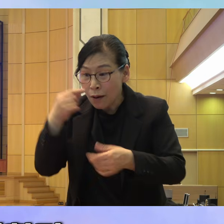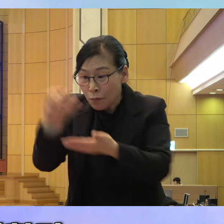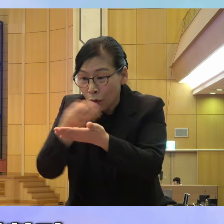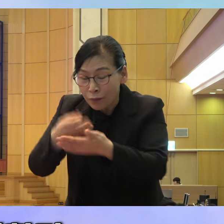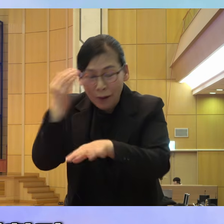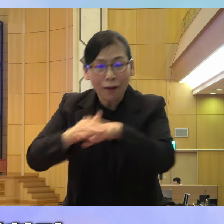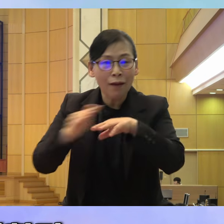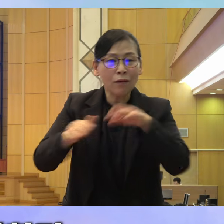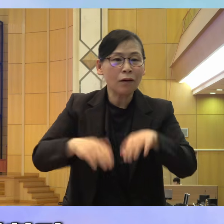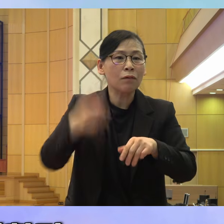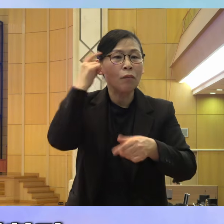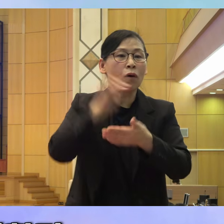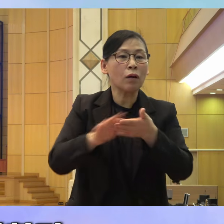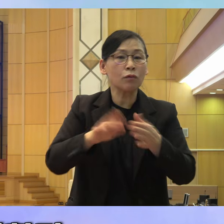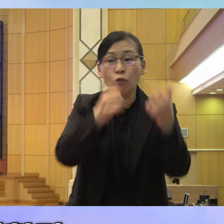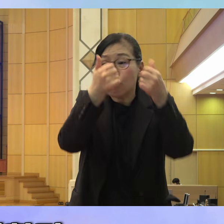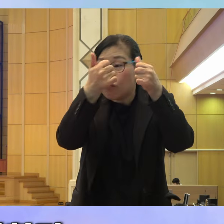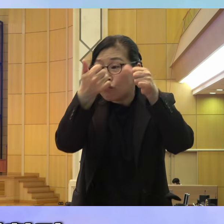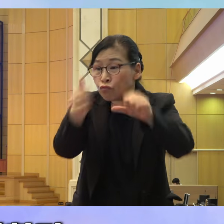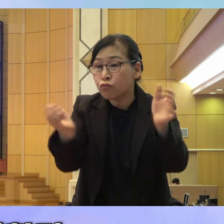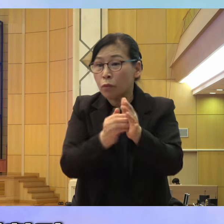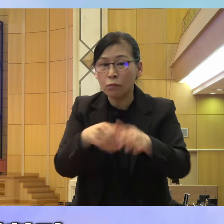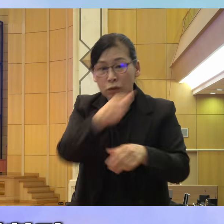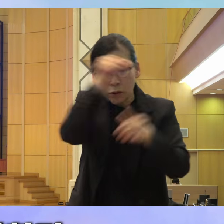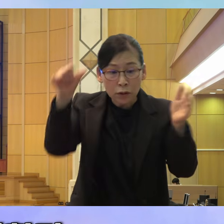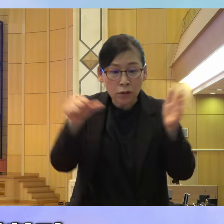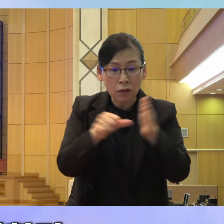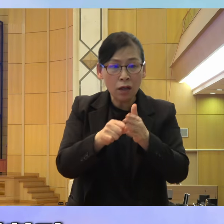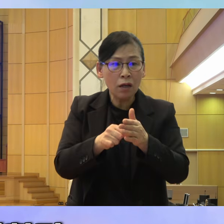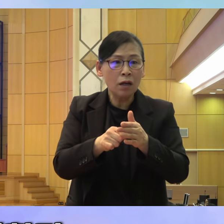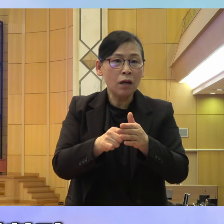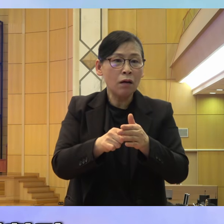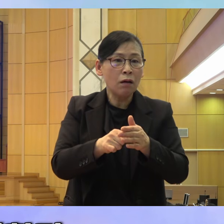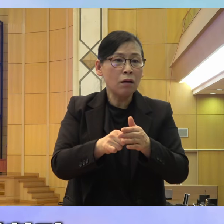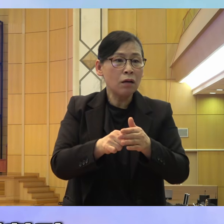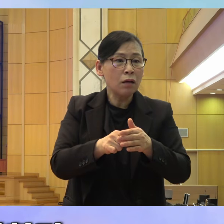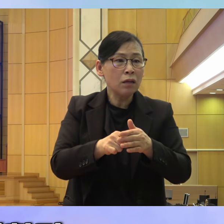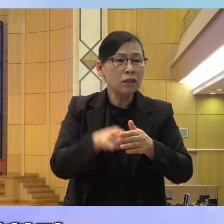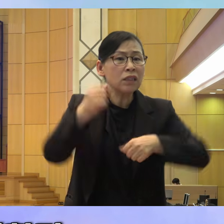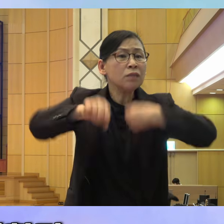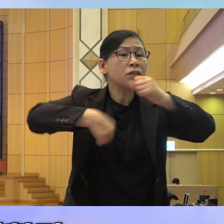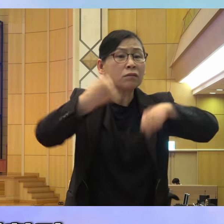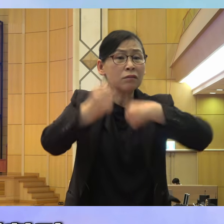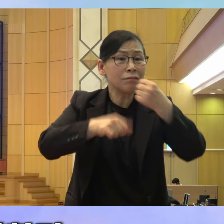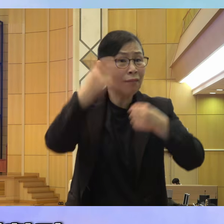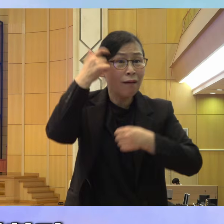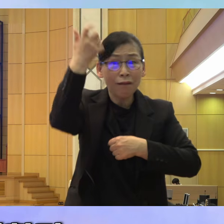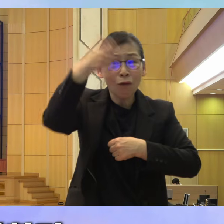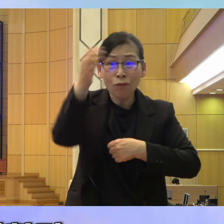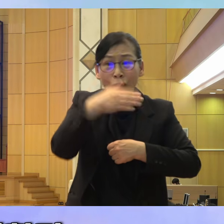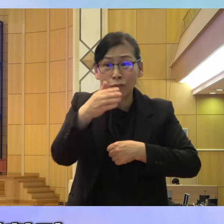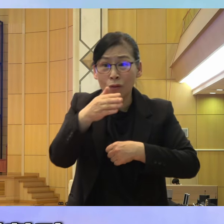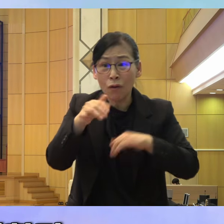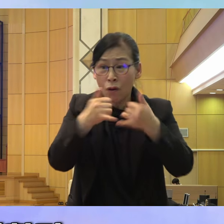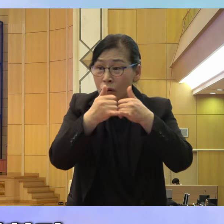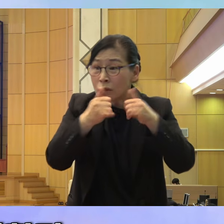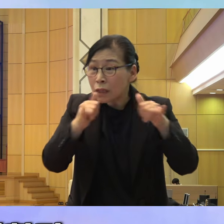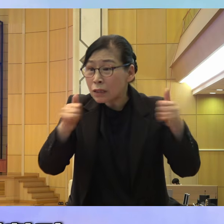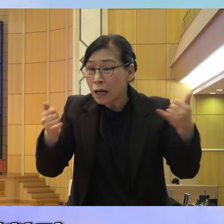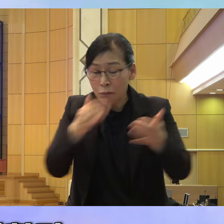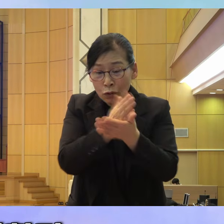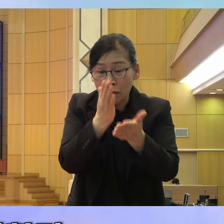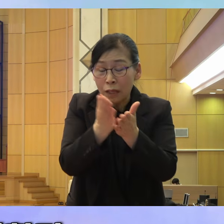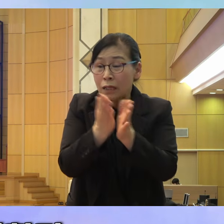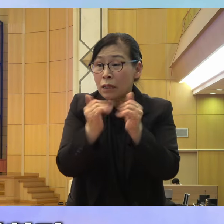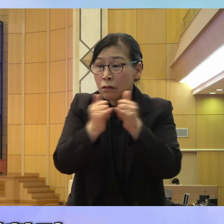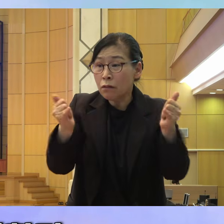해결하면 그렇게 살다가 죽어버리는 그 무의미한 짐승이잖아요. 사람이 종류가